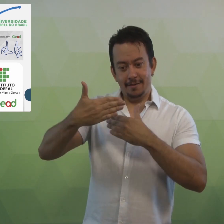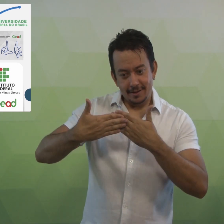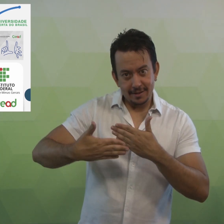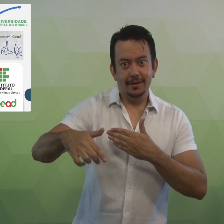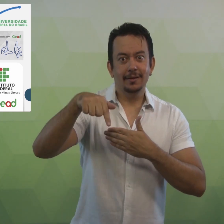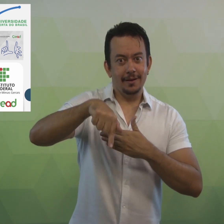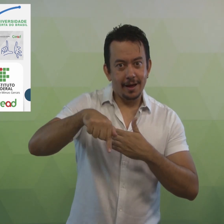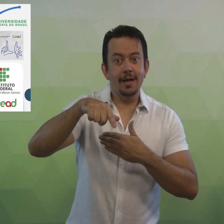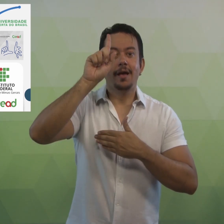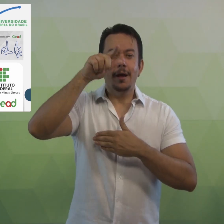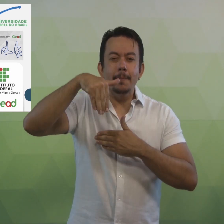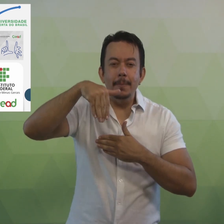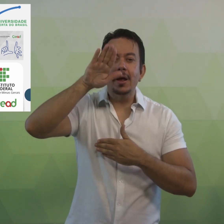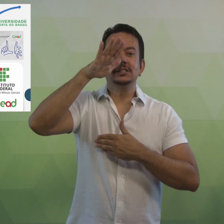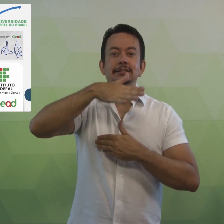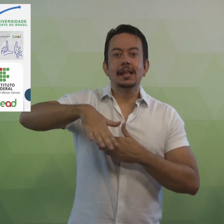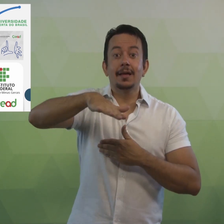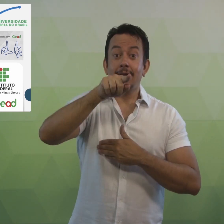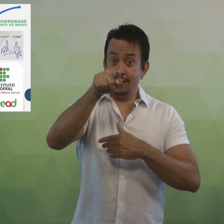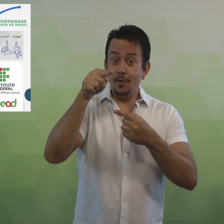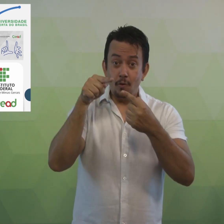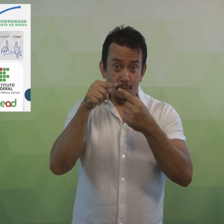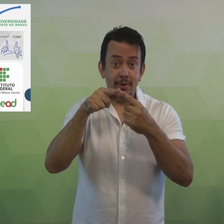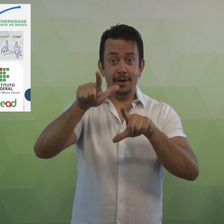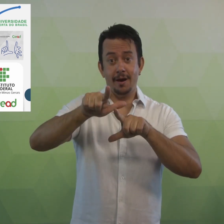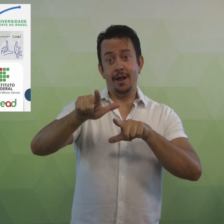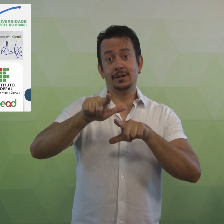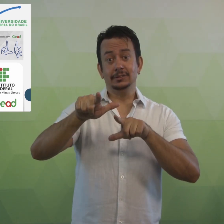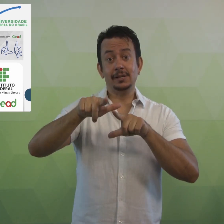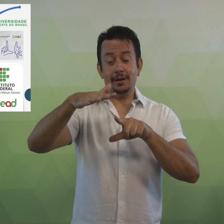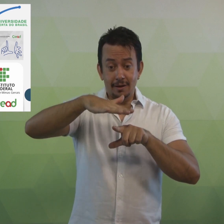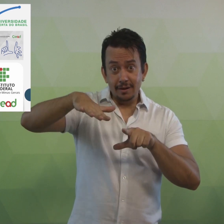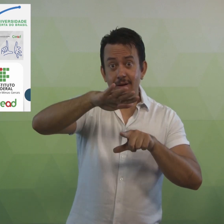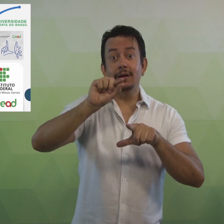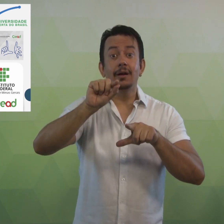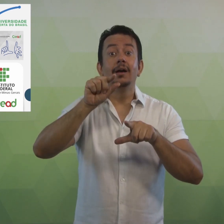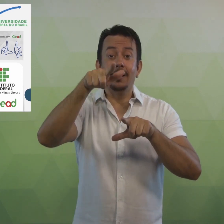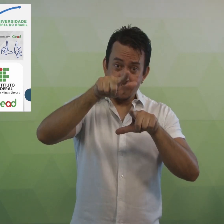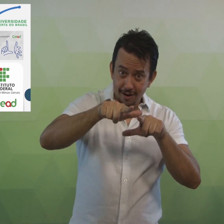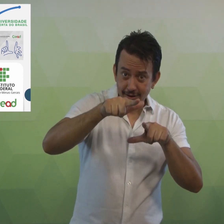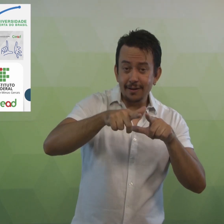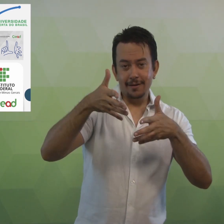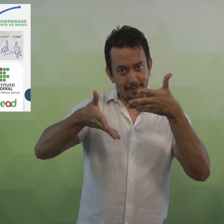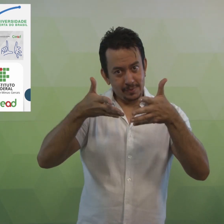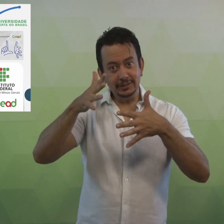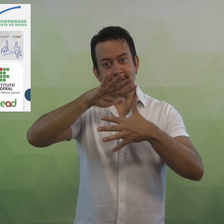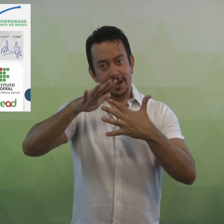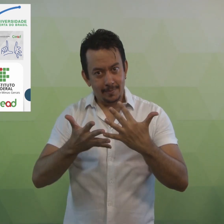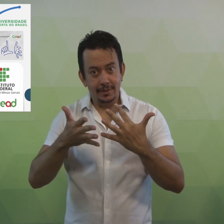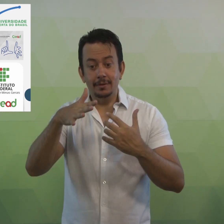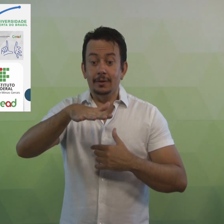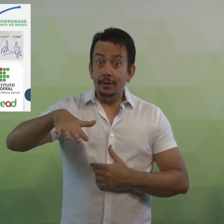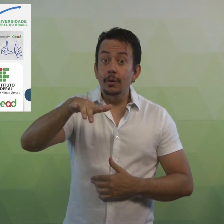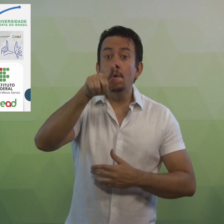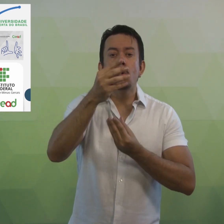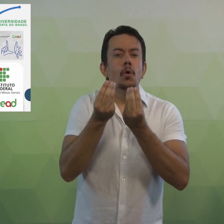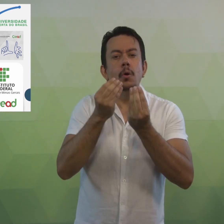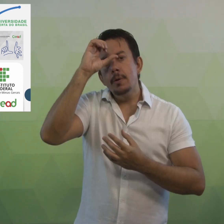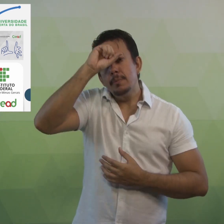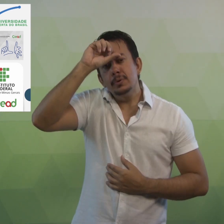nossa disciplina, o que nós estaremos estudando a partir de agora, no nosso curso de Letras Libras e também no curso de Libras